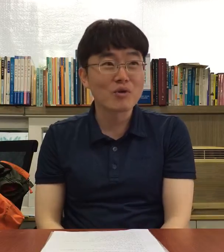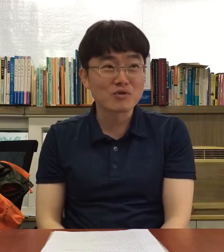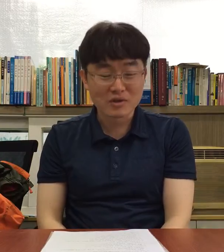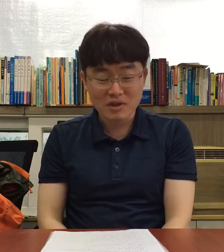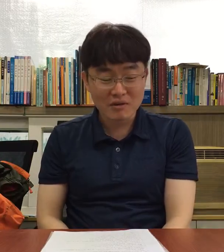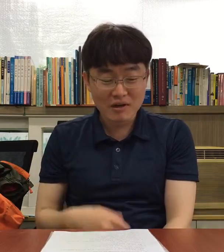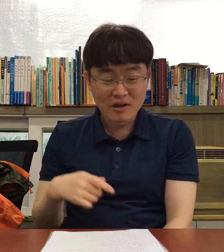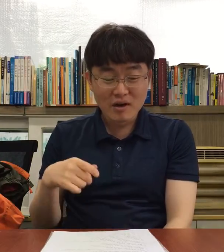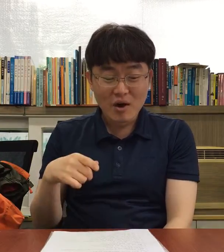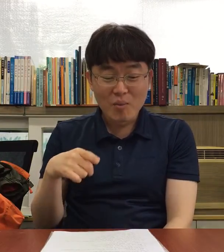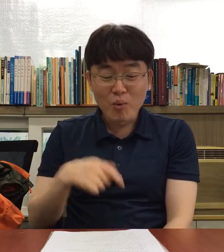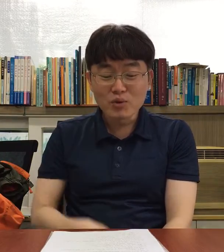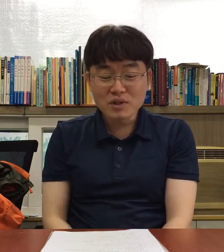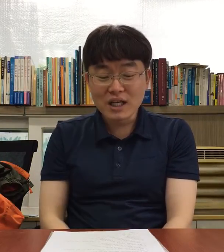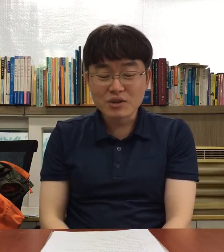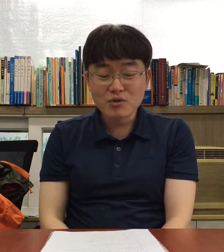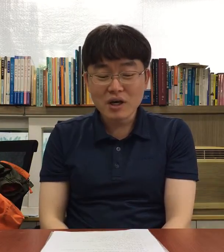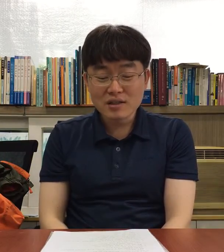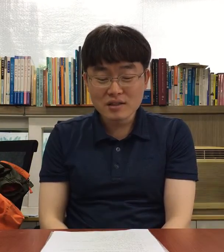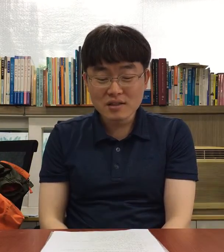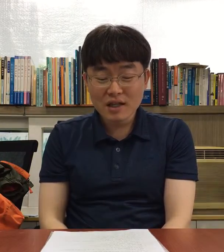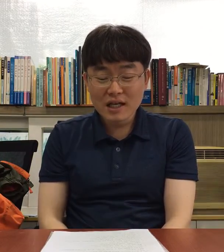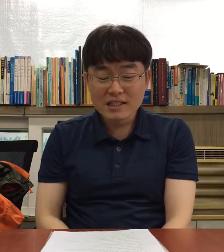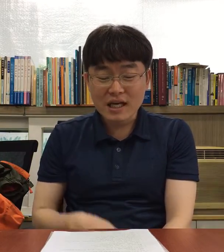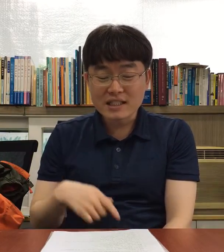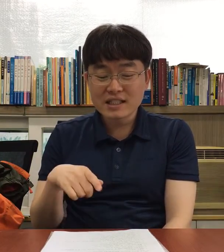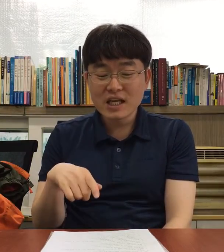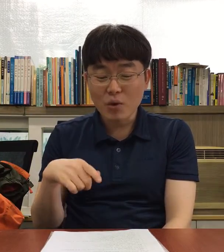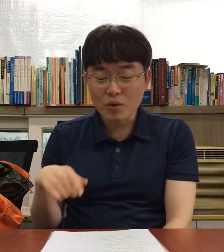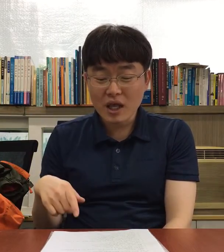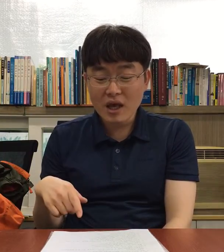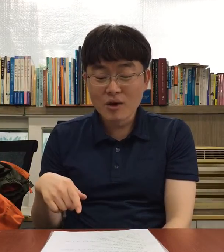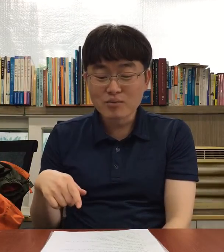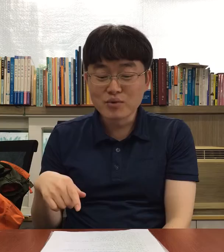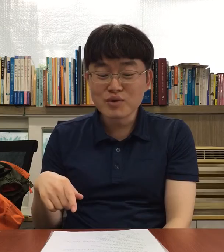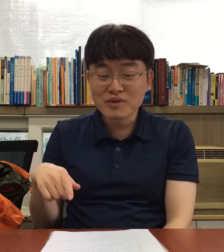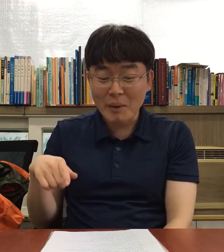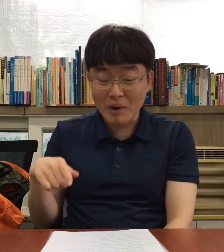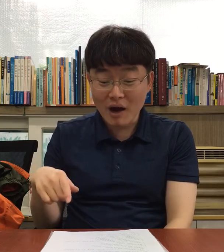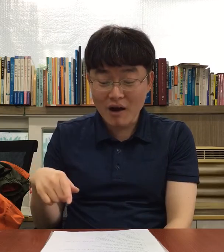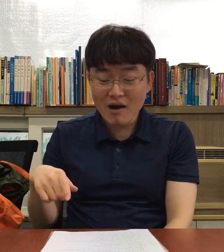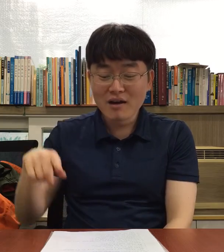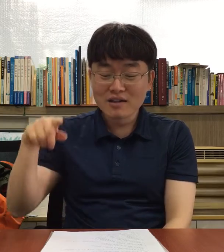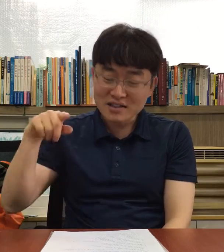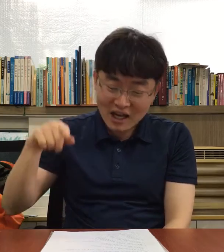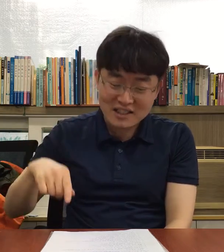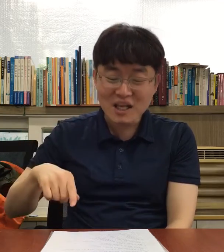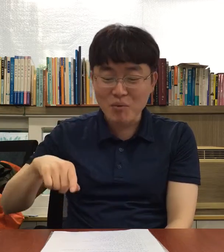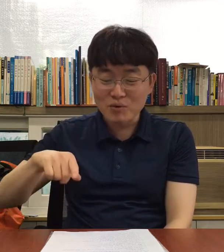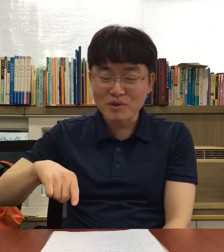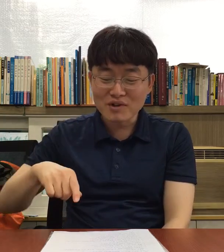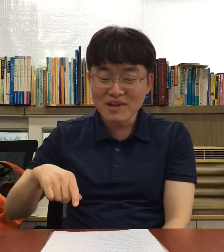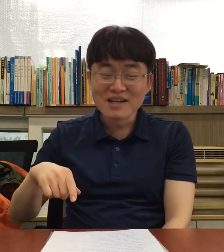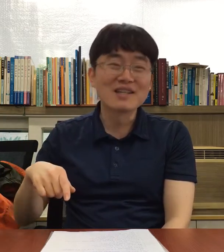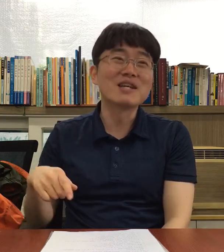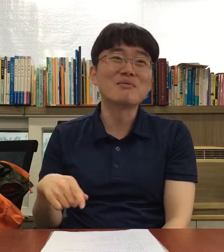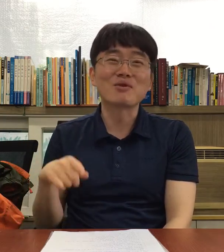수 있는데요. 모든 예술가들은 자신의 영혼에 붓을 담가 자신의 본성을 그림으로